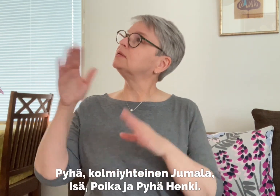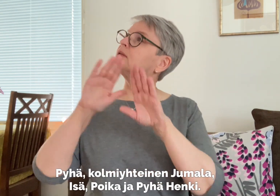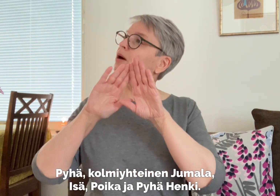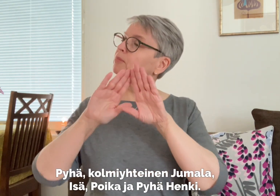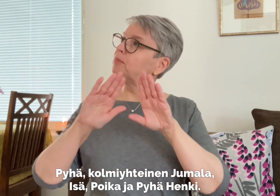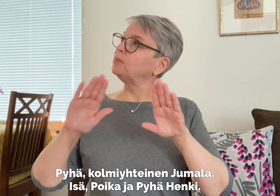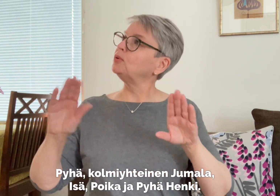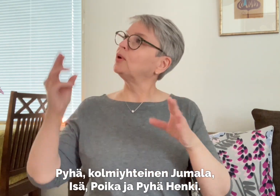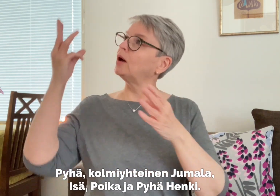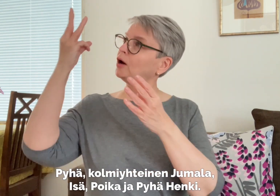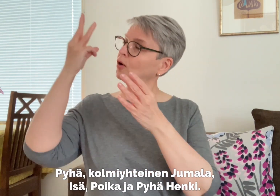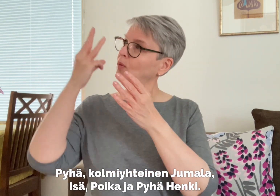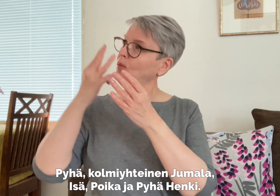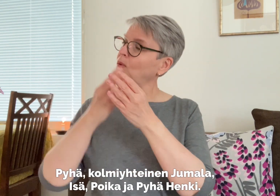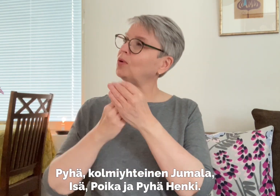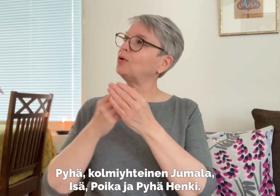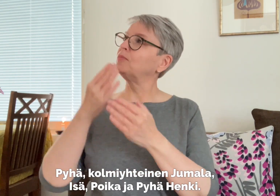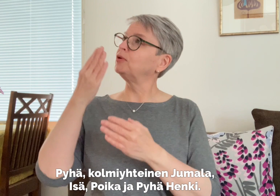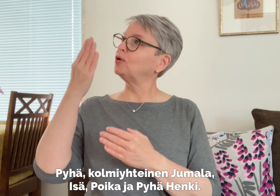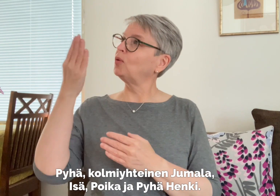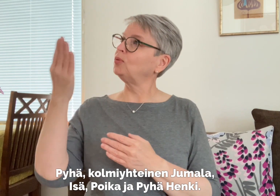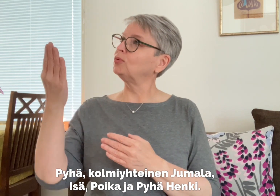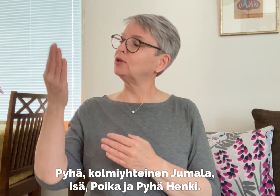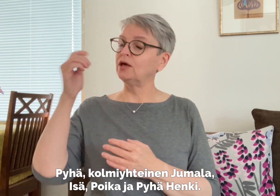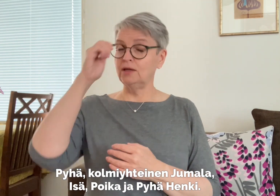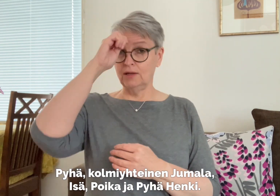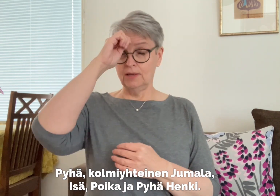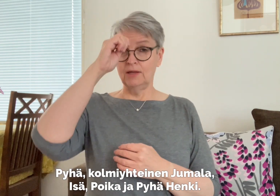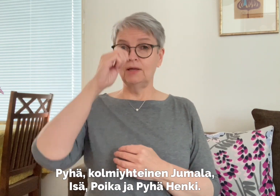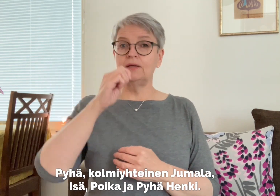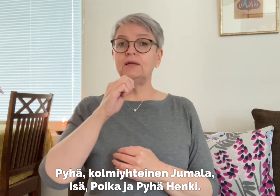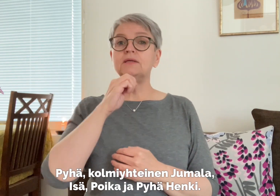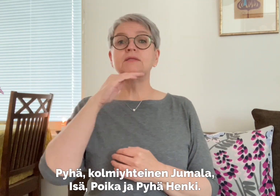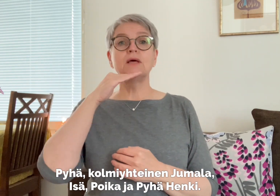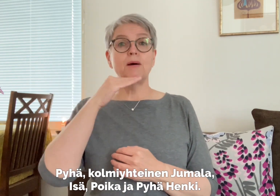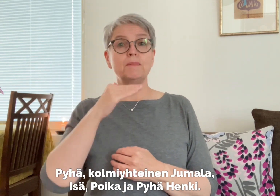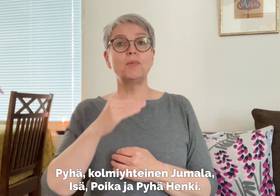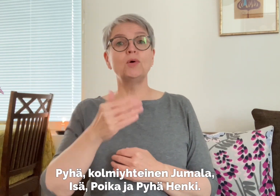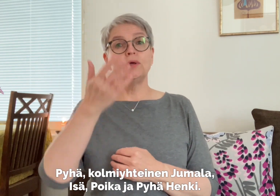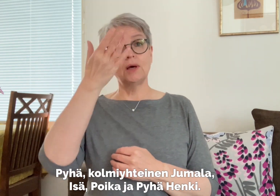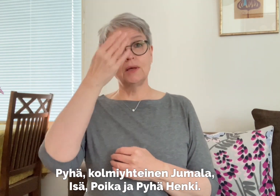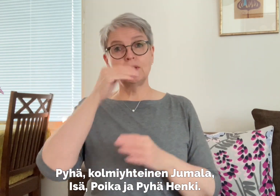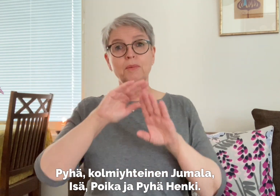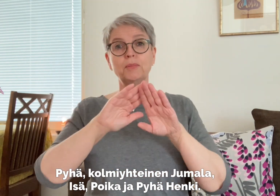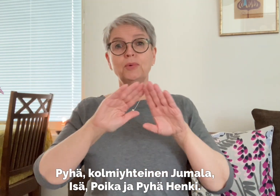Pyhä kolmiyhteinen Jumala, Isä, Poika ja Pyhä Henki.